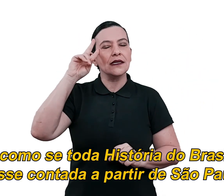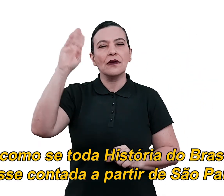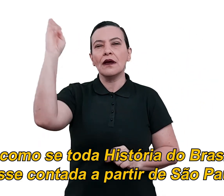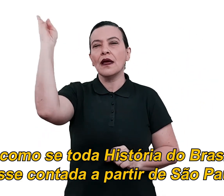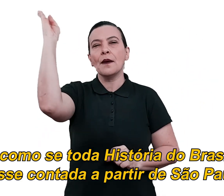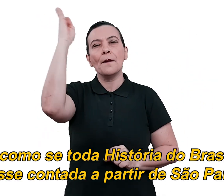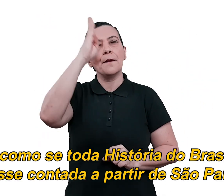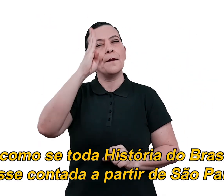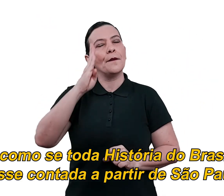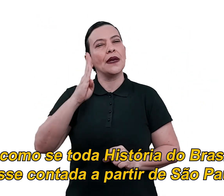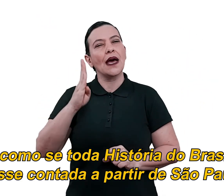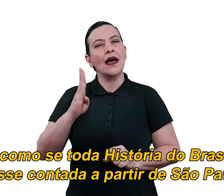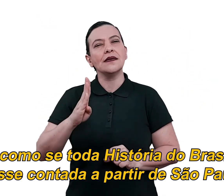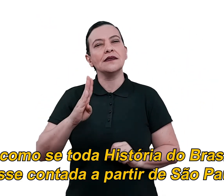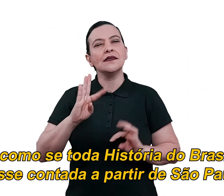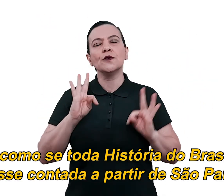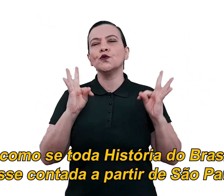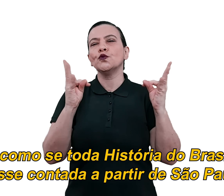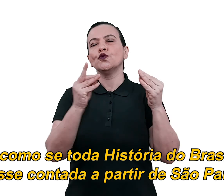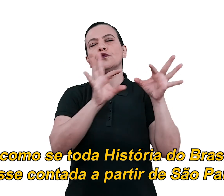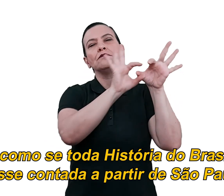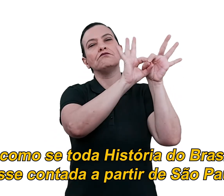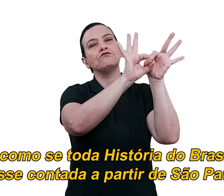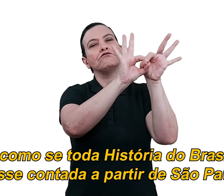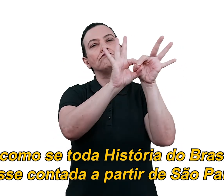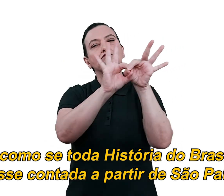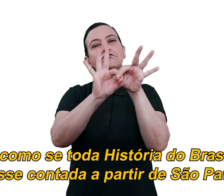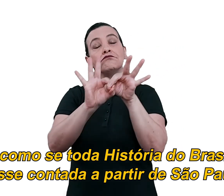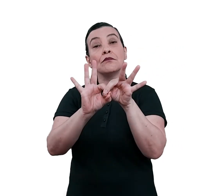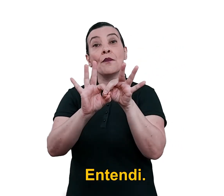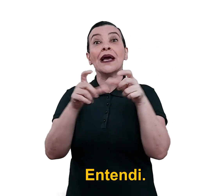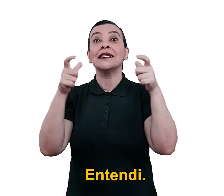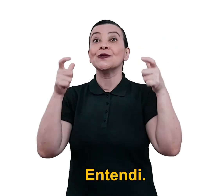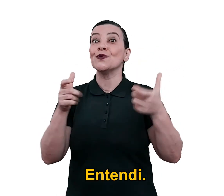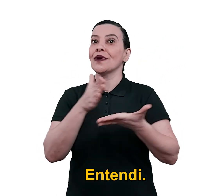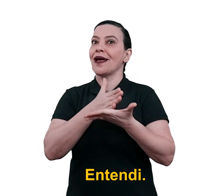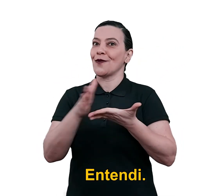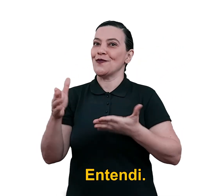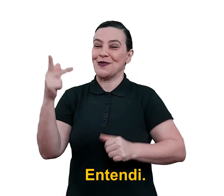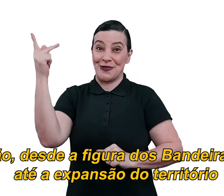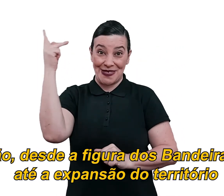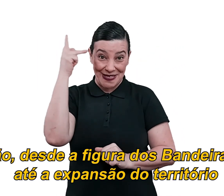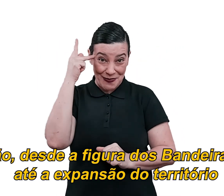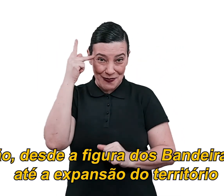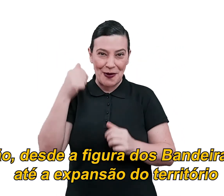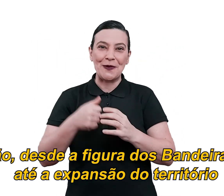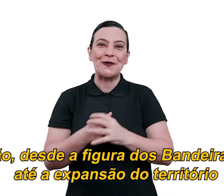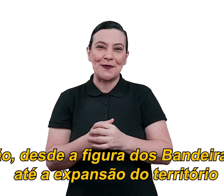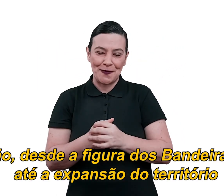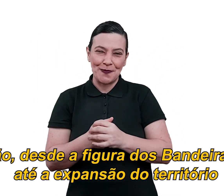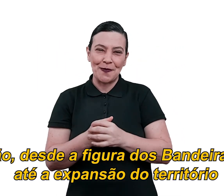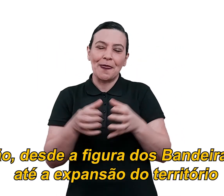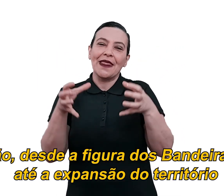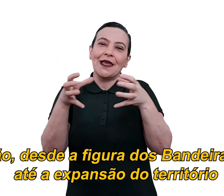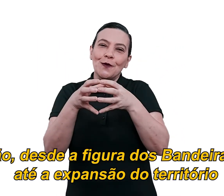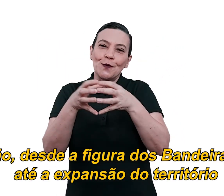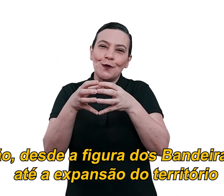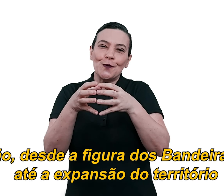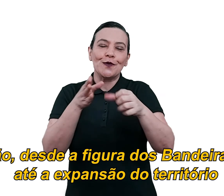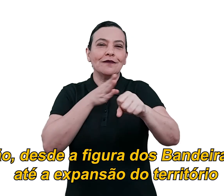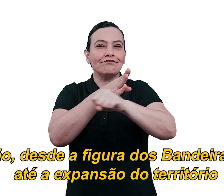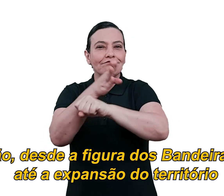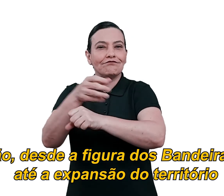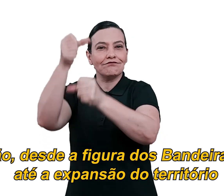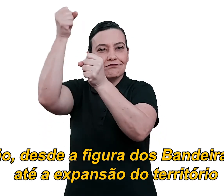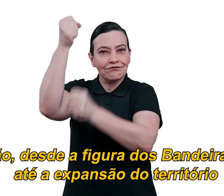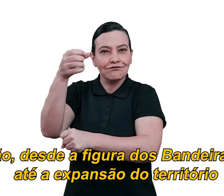Brasil, como se toda a história do Brasil fosse contada a partir de São Paulo. Entendi. Né? Então, desde a figura dos bandeirantes,